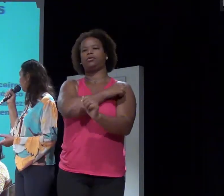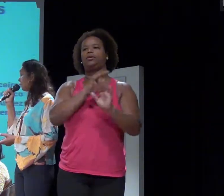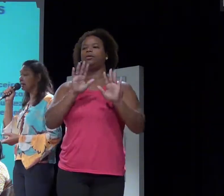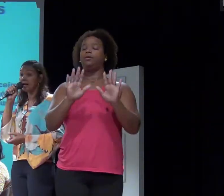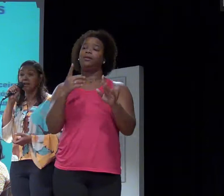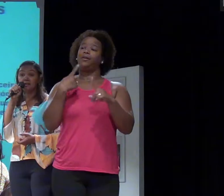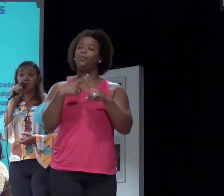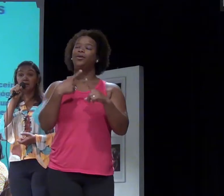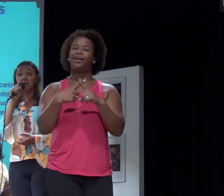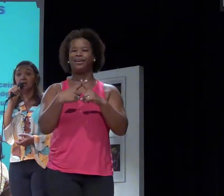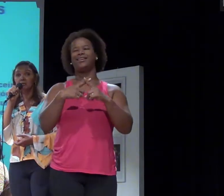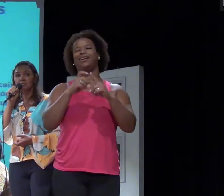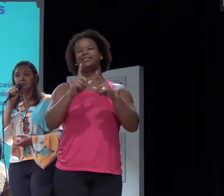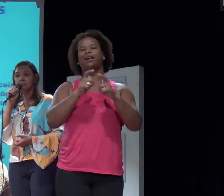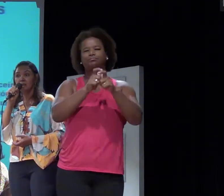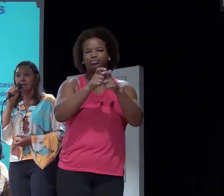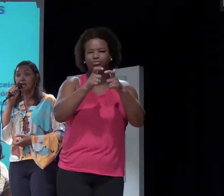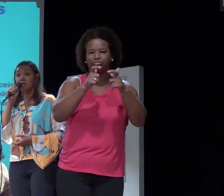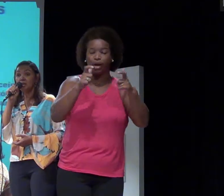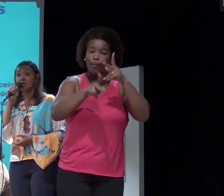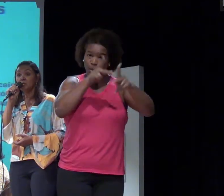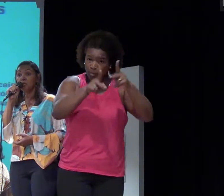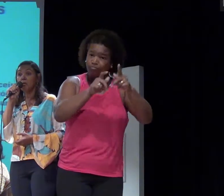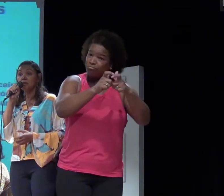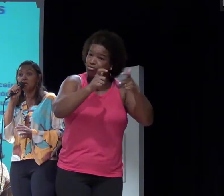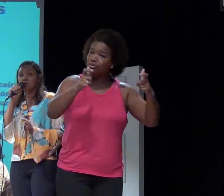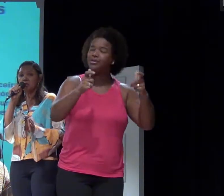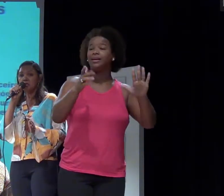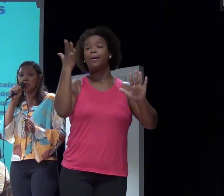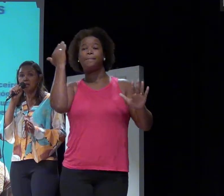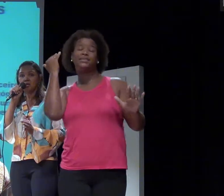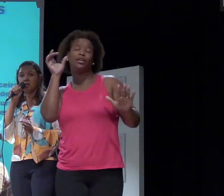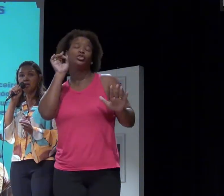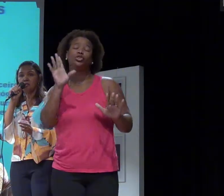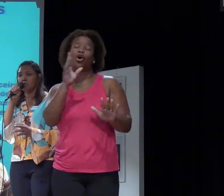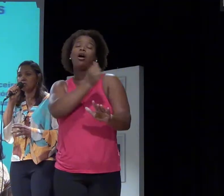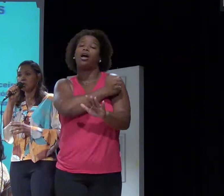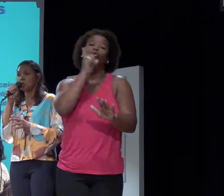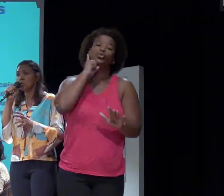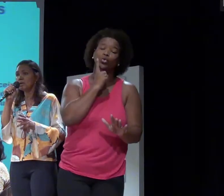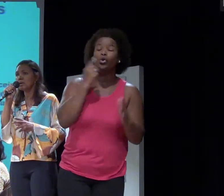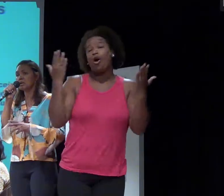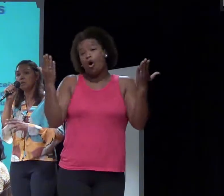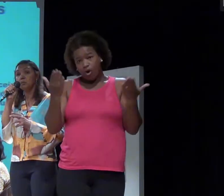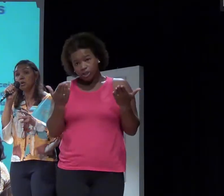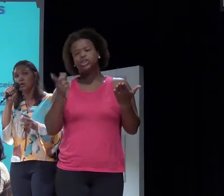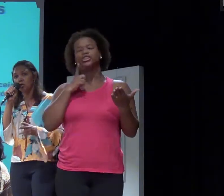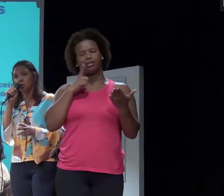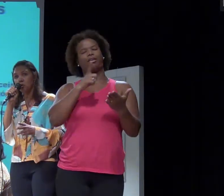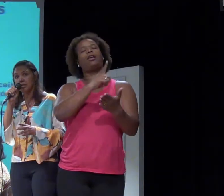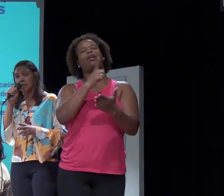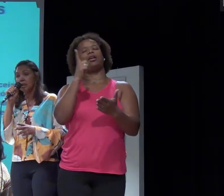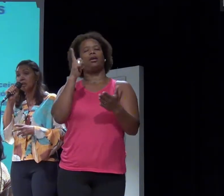esse público está cada dia aumentando. Antes, nós tínhamos só o aluno que tinha surdez, hoje não, nós temos turmas,